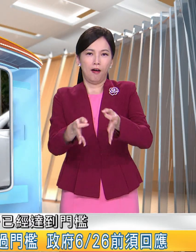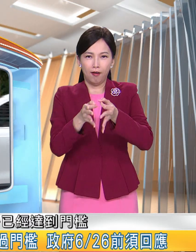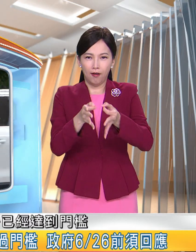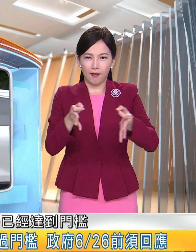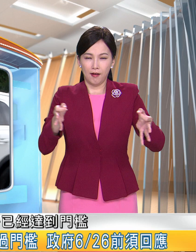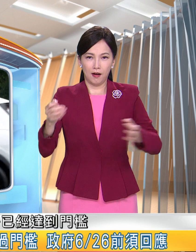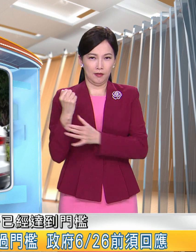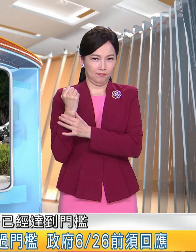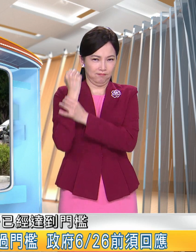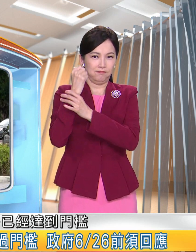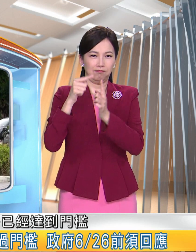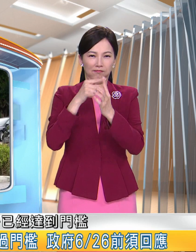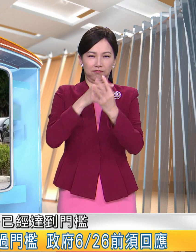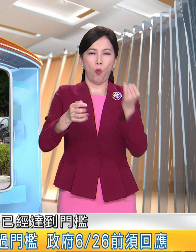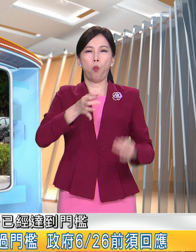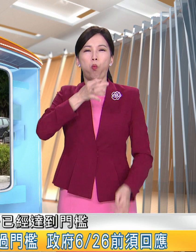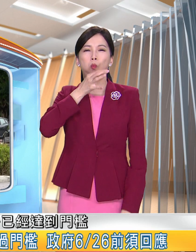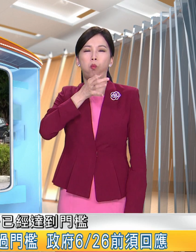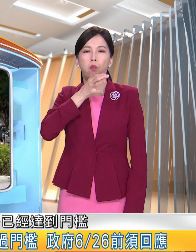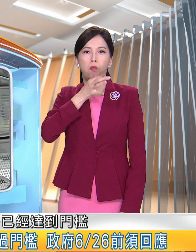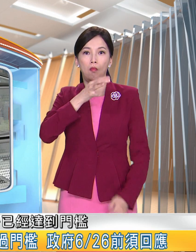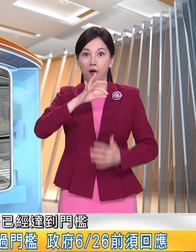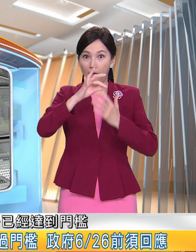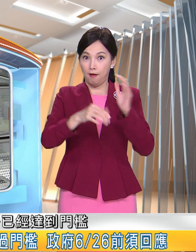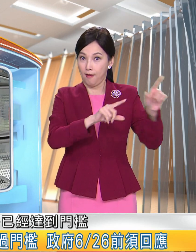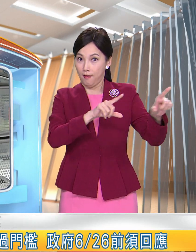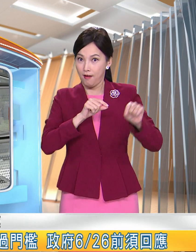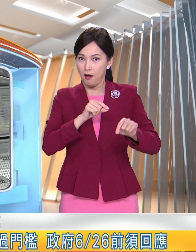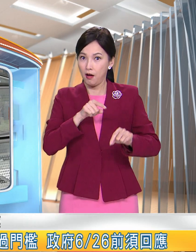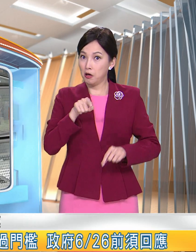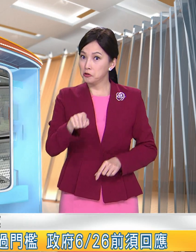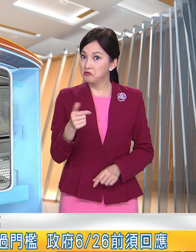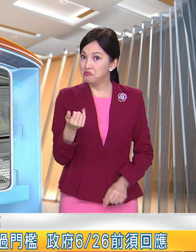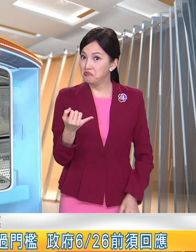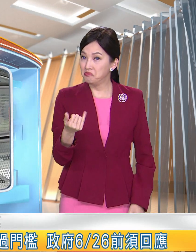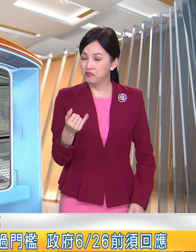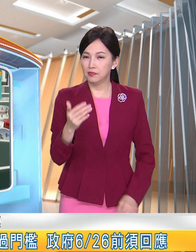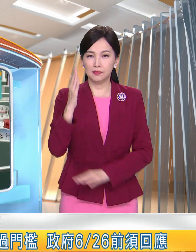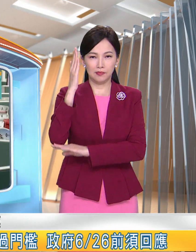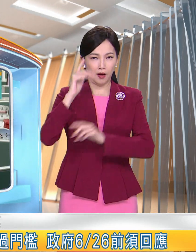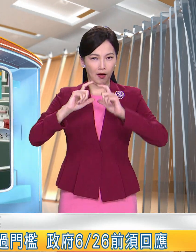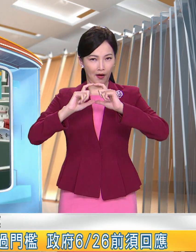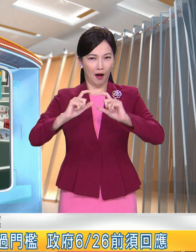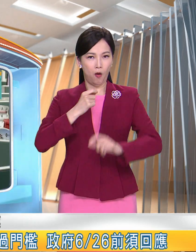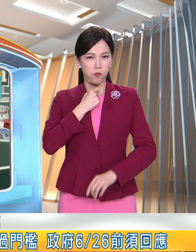署，已经达到门槛，政府必须有所回应。